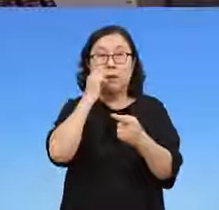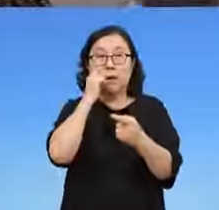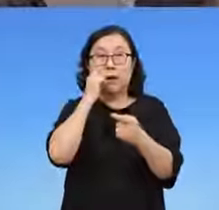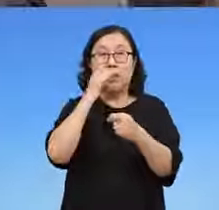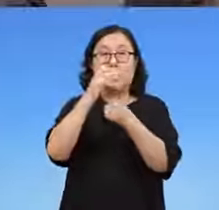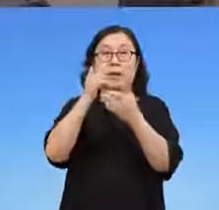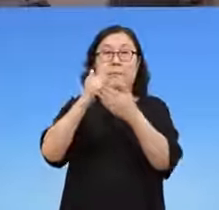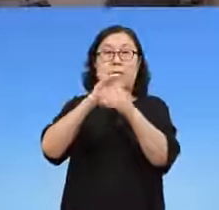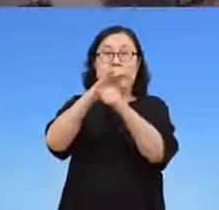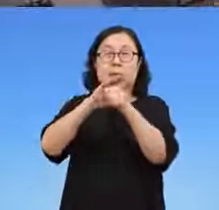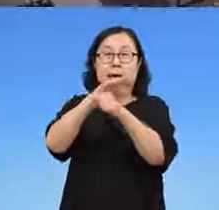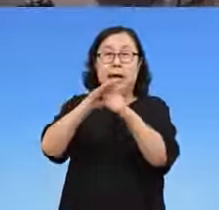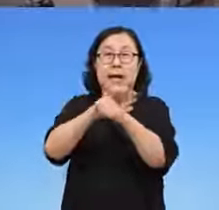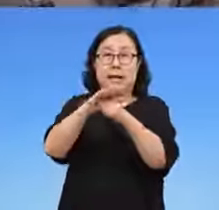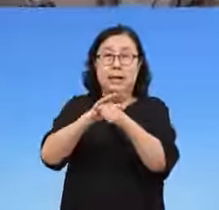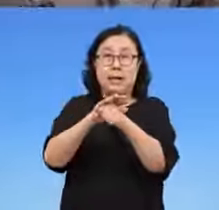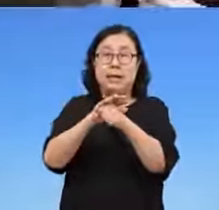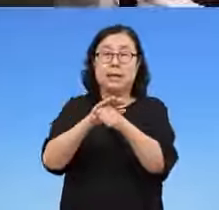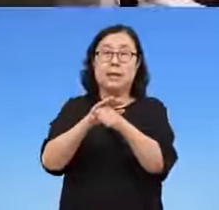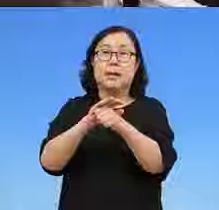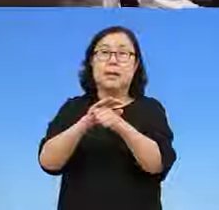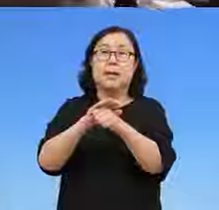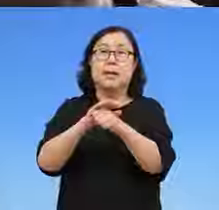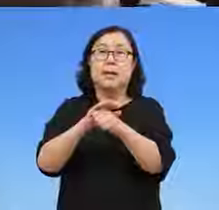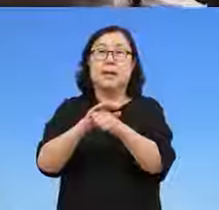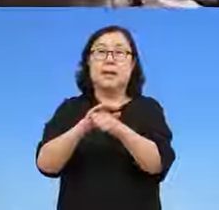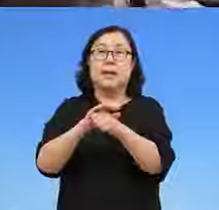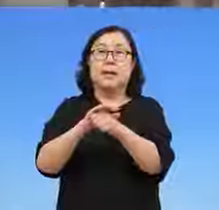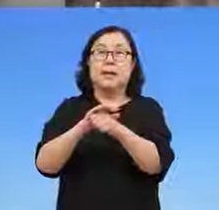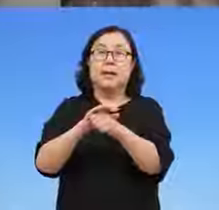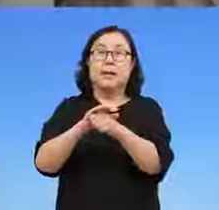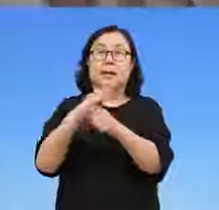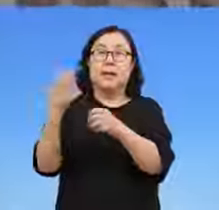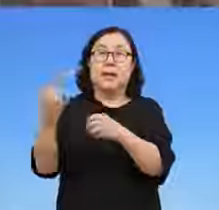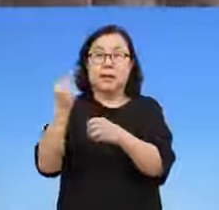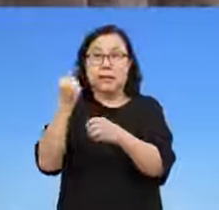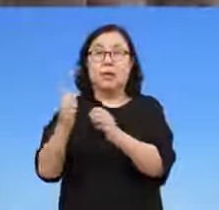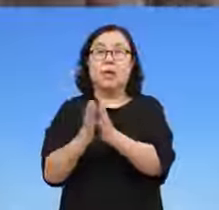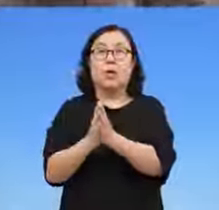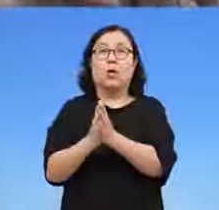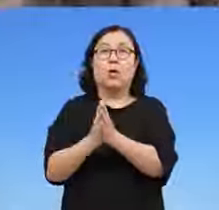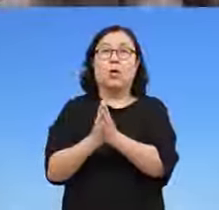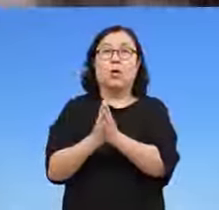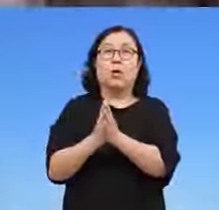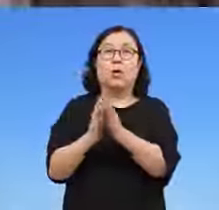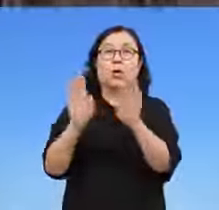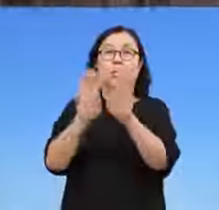하나님의 사랑을 담아 포장한 반찬을 들고 닫힌 문을 두드립니다.